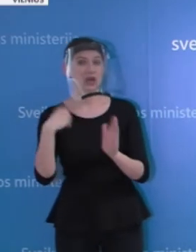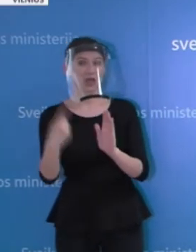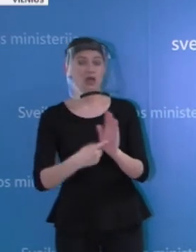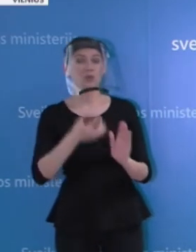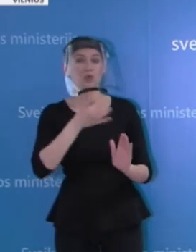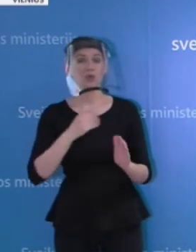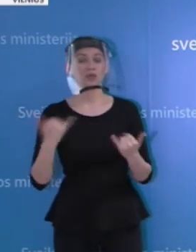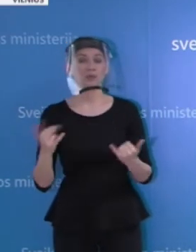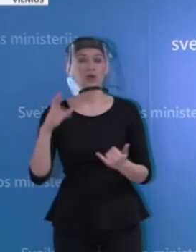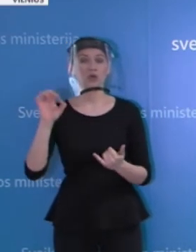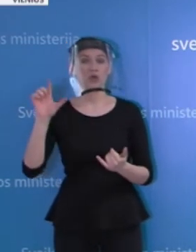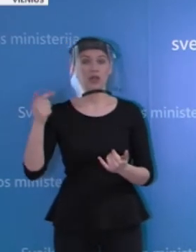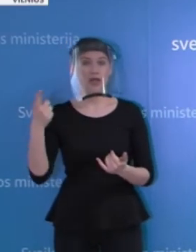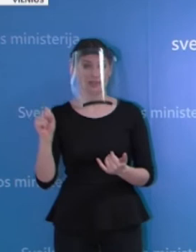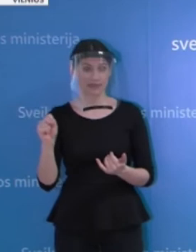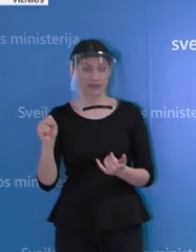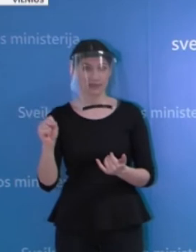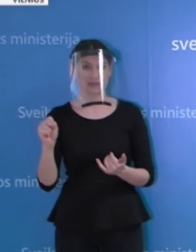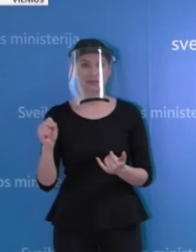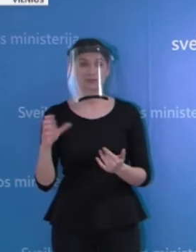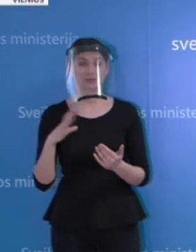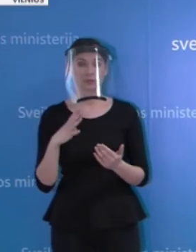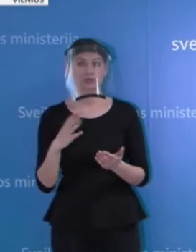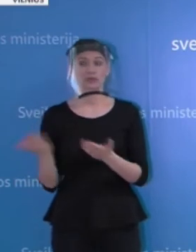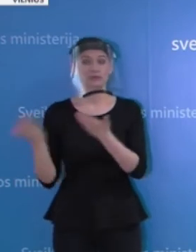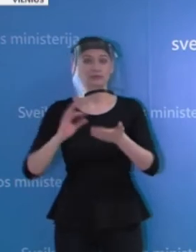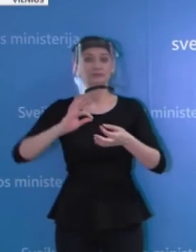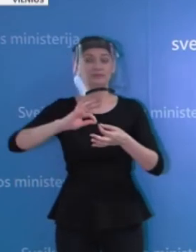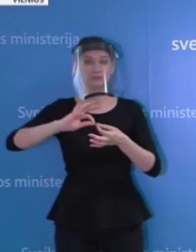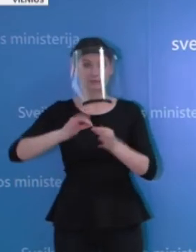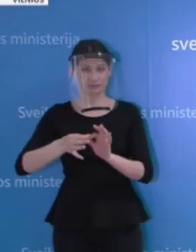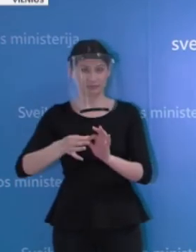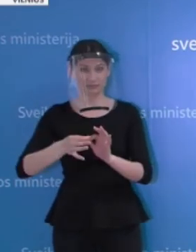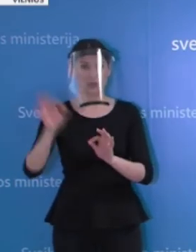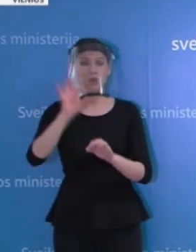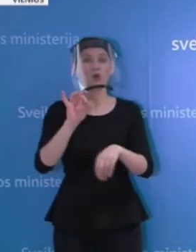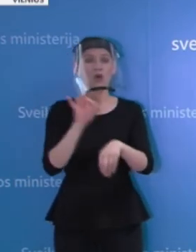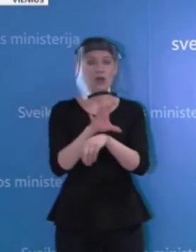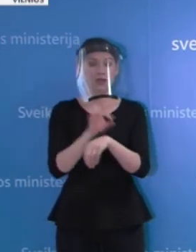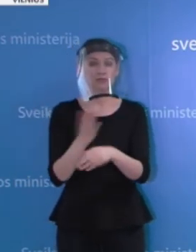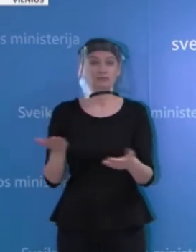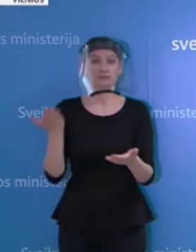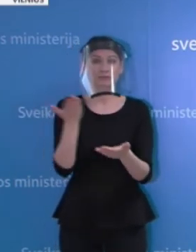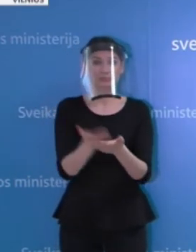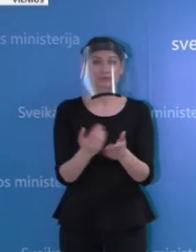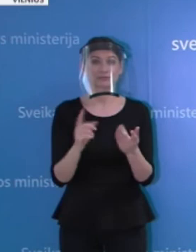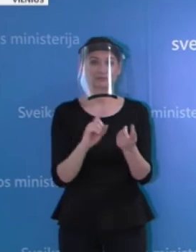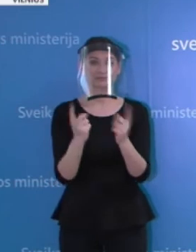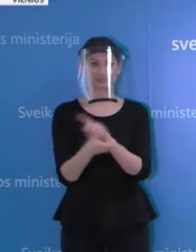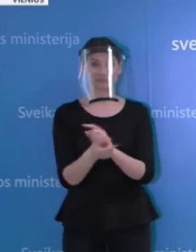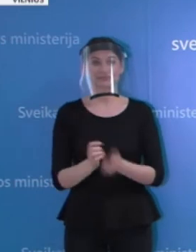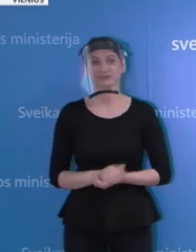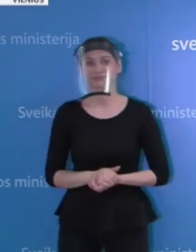palauks, nes Rolanda Lingienė buvo pažadėta, kad detaliau pristatys dėl situacijos Klaipėdoje. Tai pasikeičiam